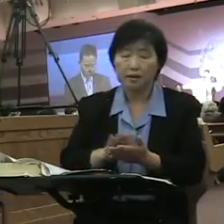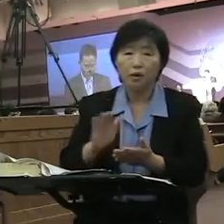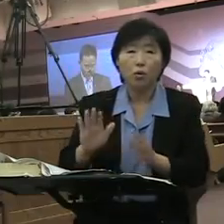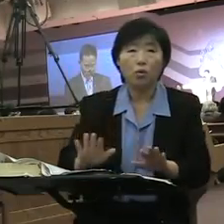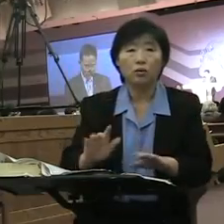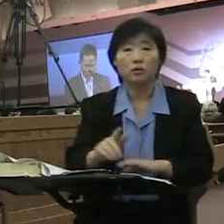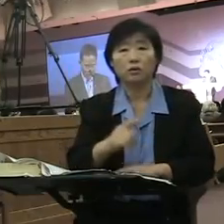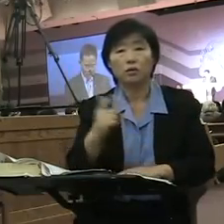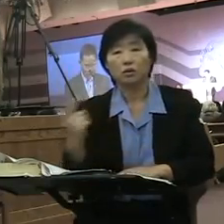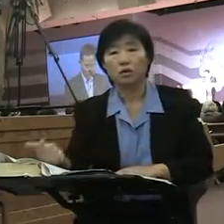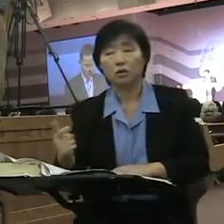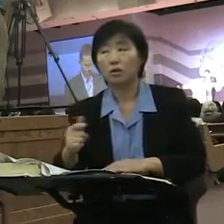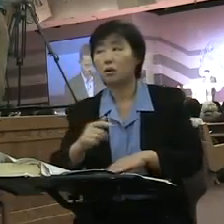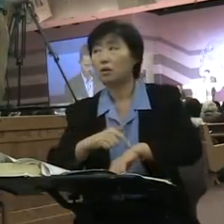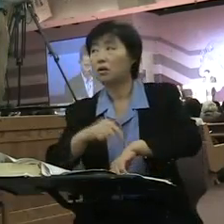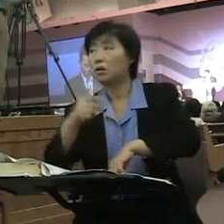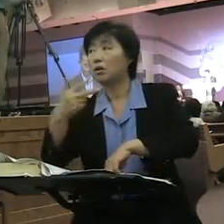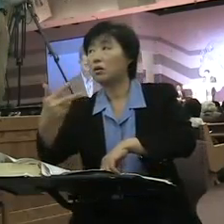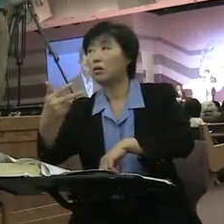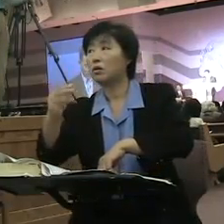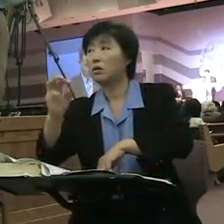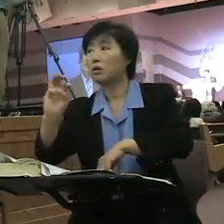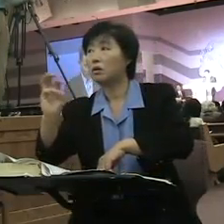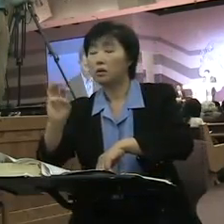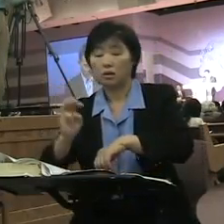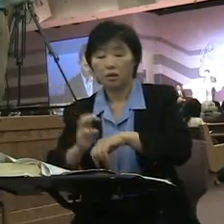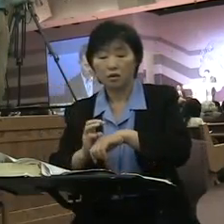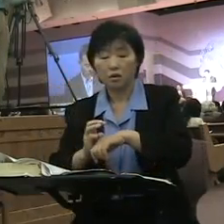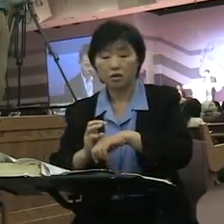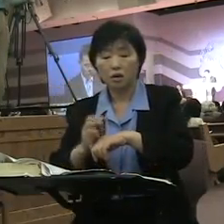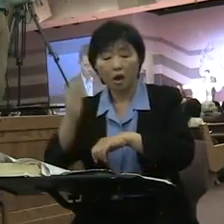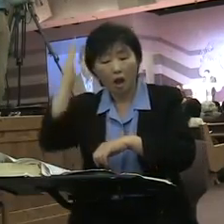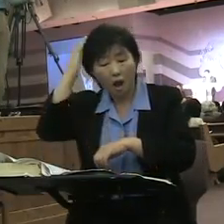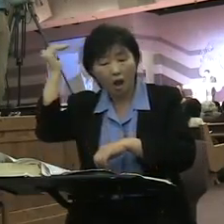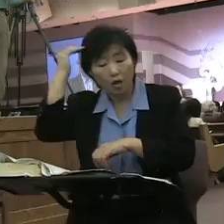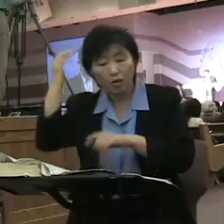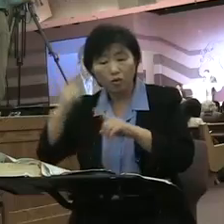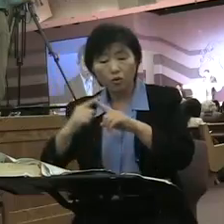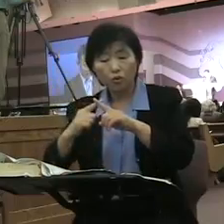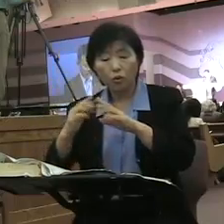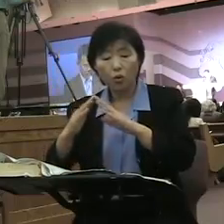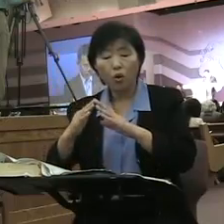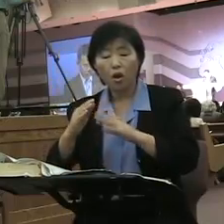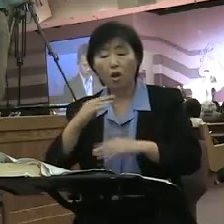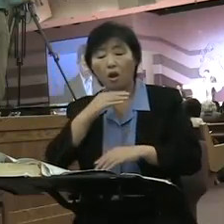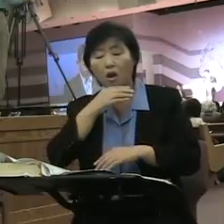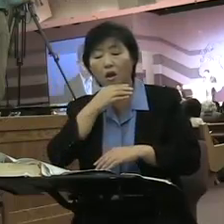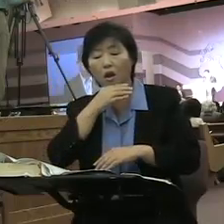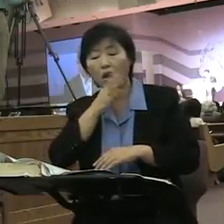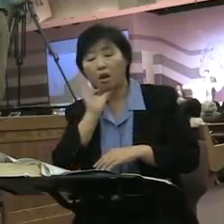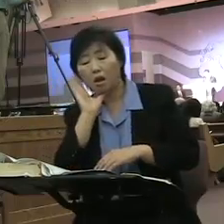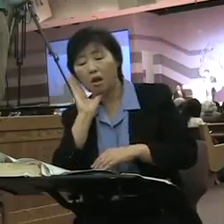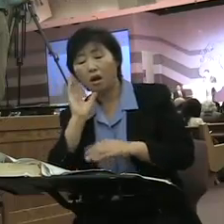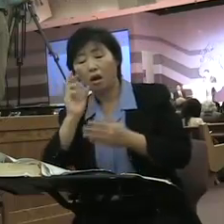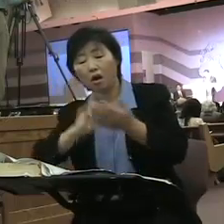오늘 저녁 7시 30분 우리 교회 본당에서 한국교회 원로음악가 후원의